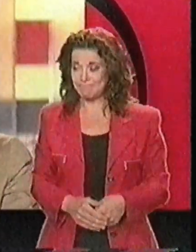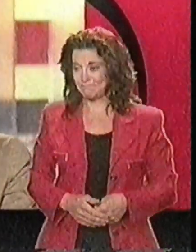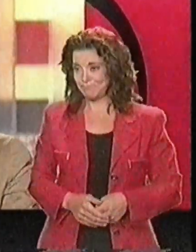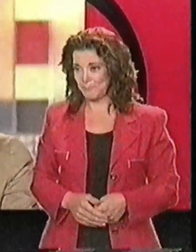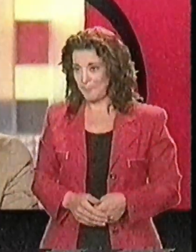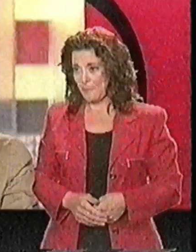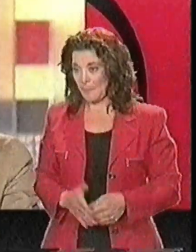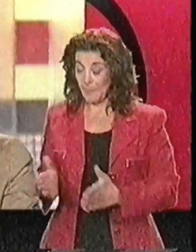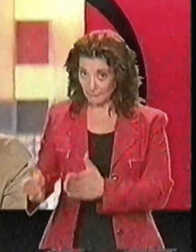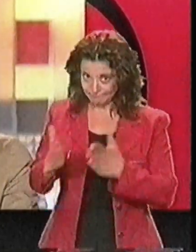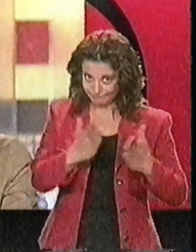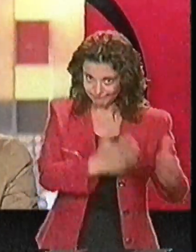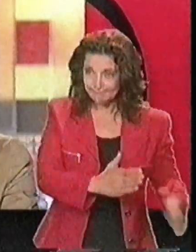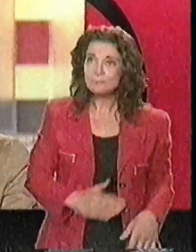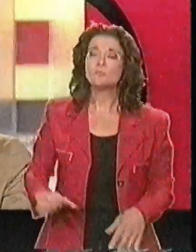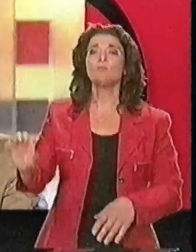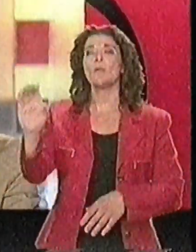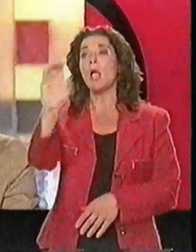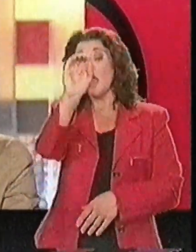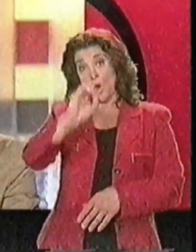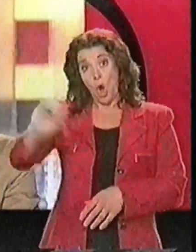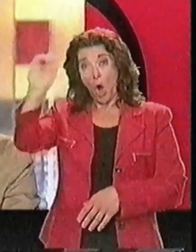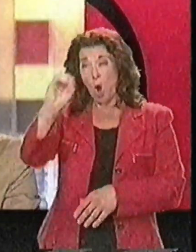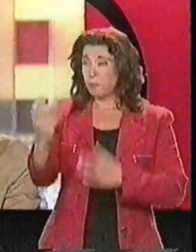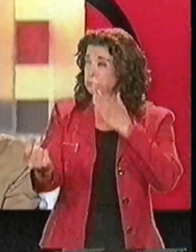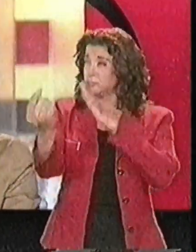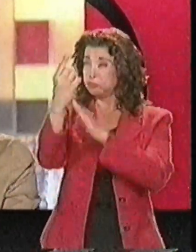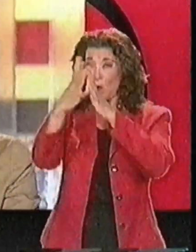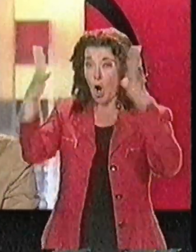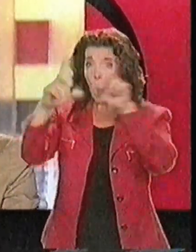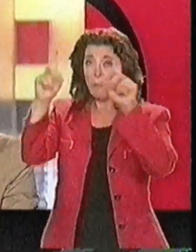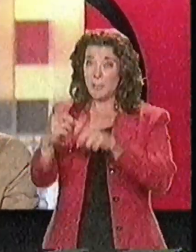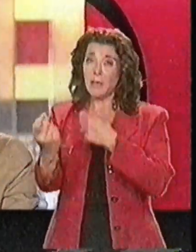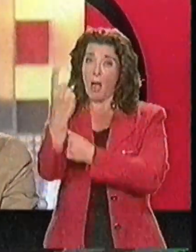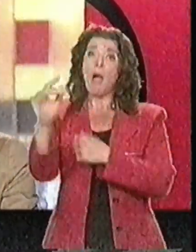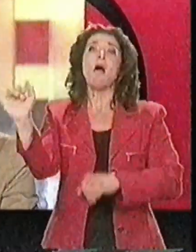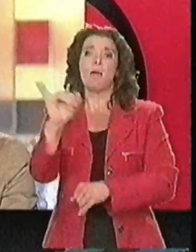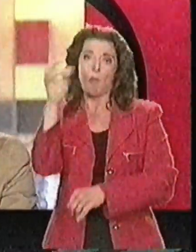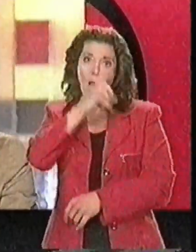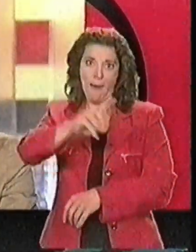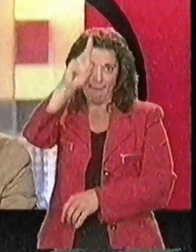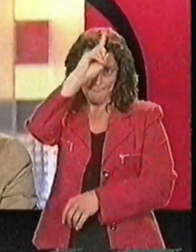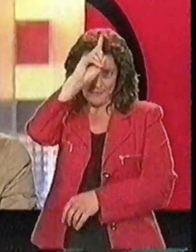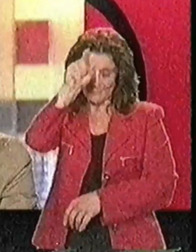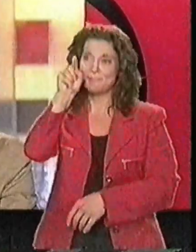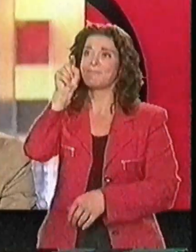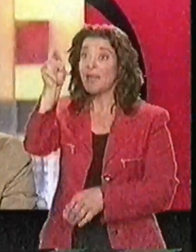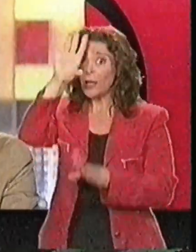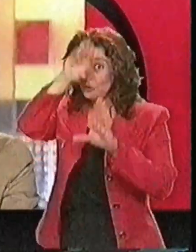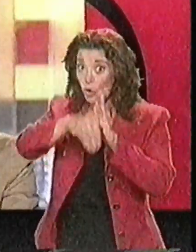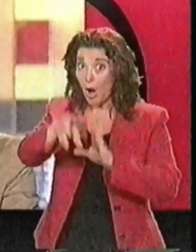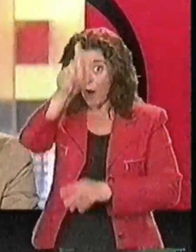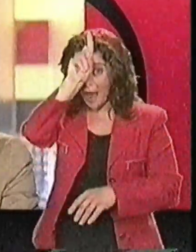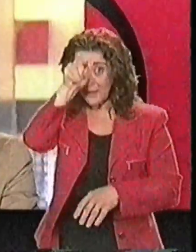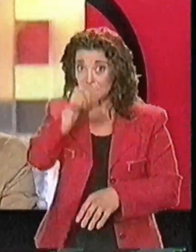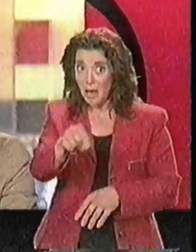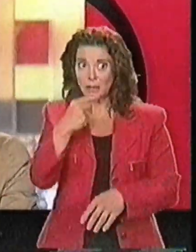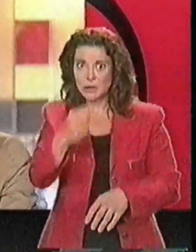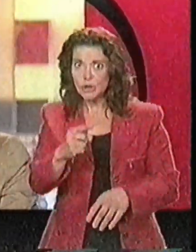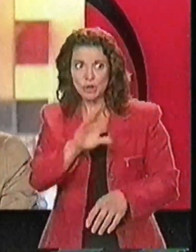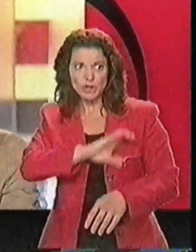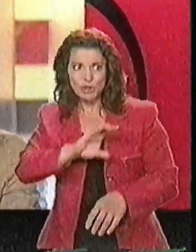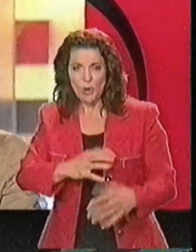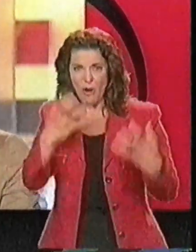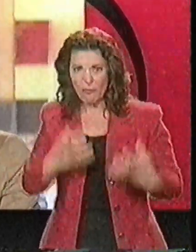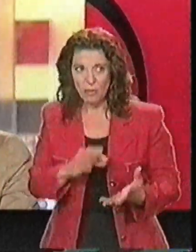Dans le plus grand pays de l'Union, à savoir l'Allemagne, l'heure n'est pas franchement à la mobilisation pour ces élections européennes. Les citoyens restent